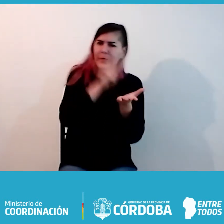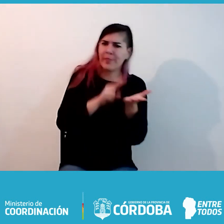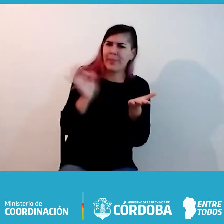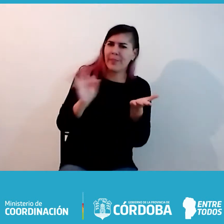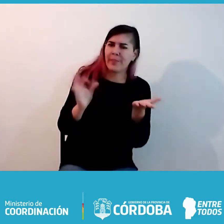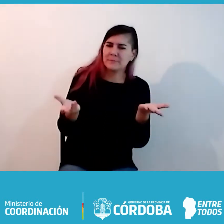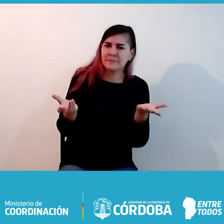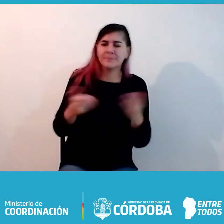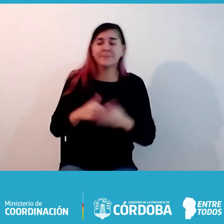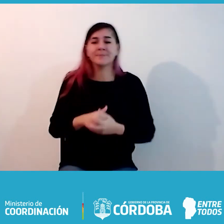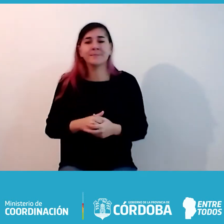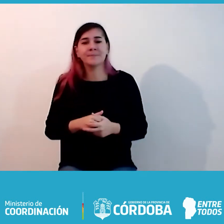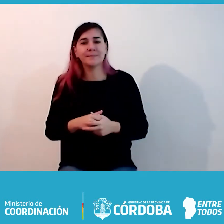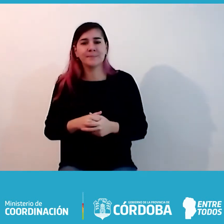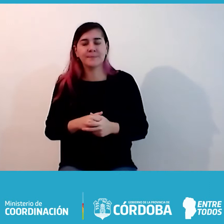estos yacimientos.